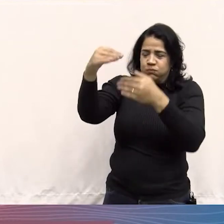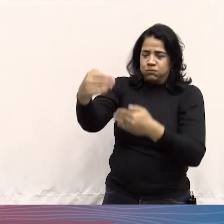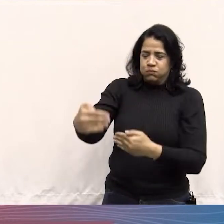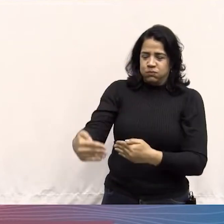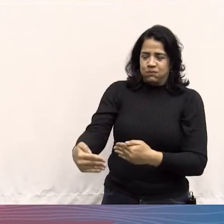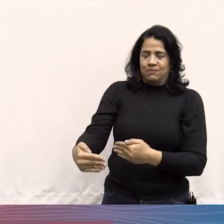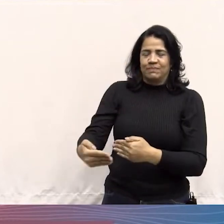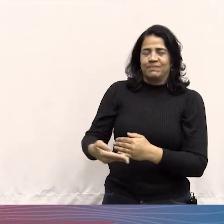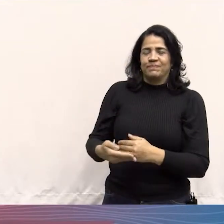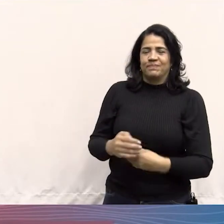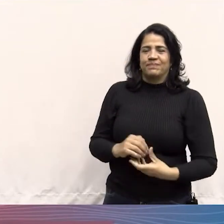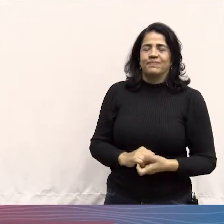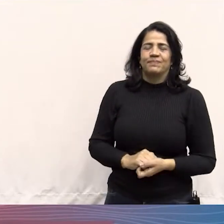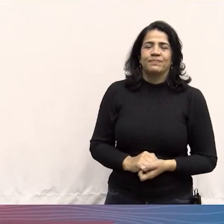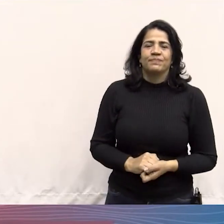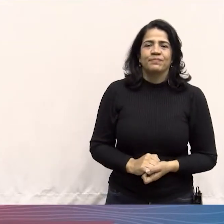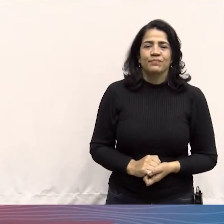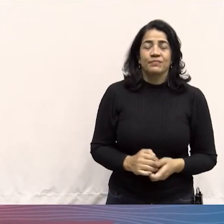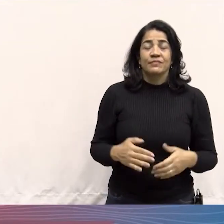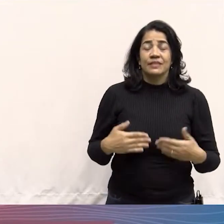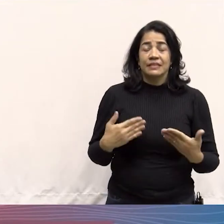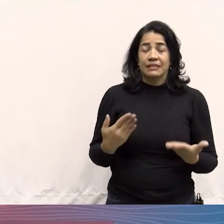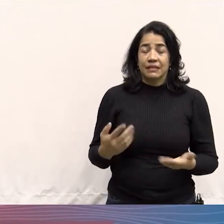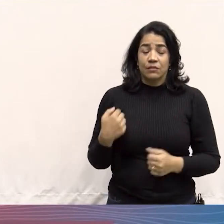Aí, irmãos, aí nós vemos aqui,